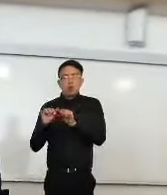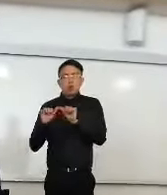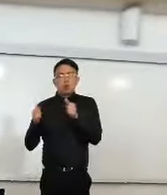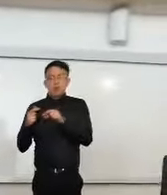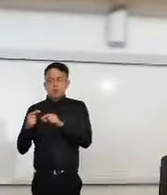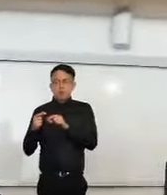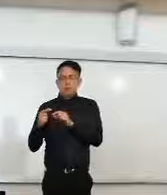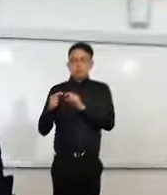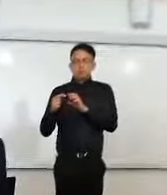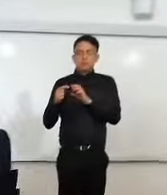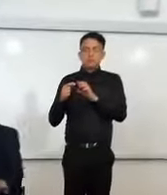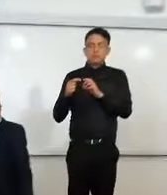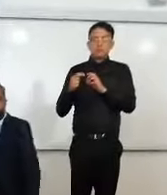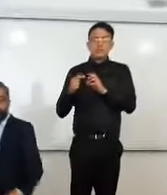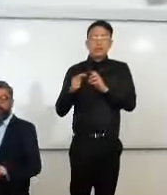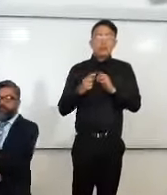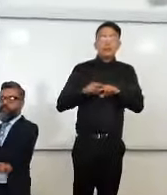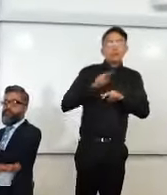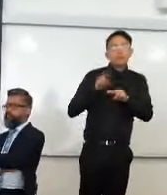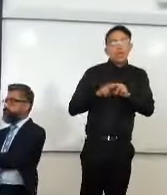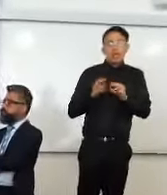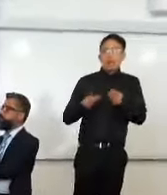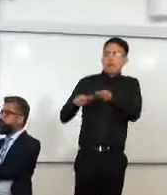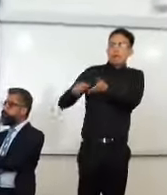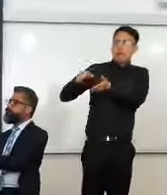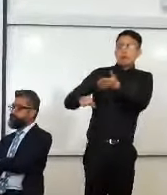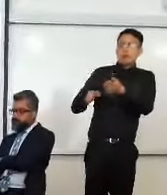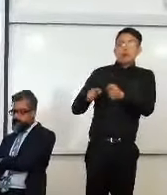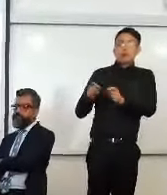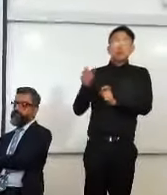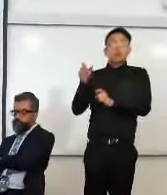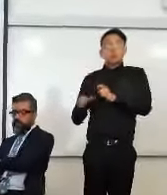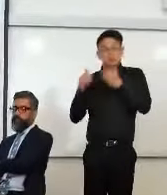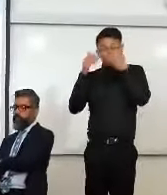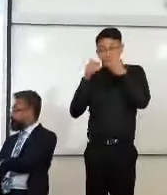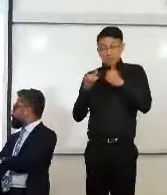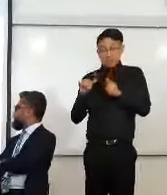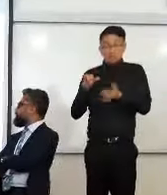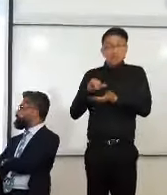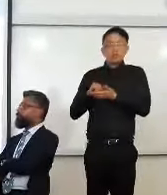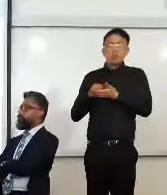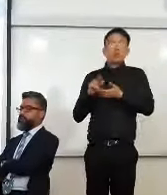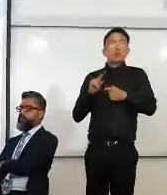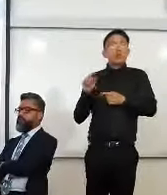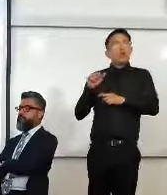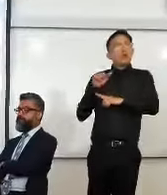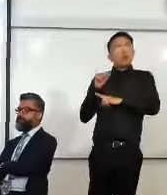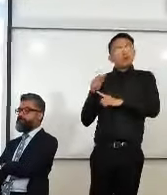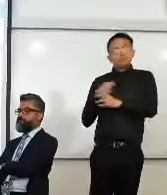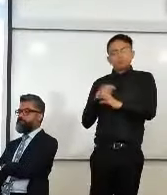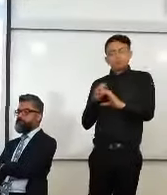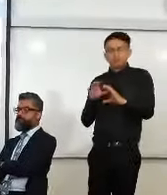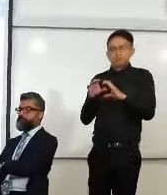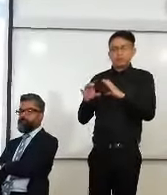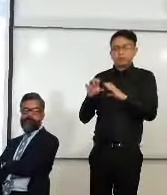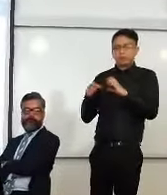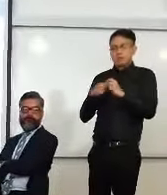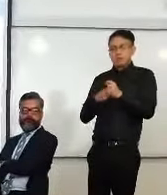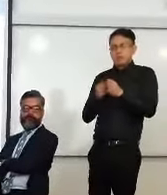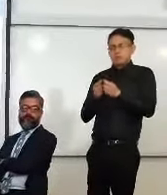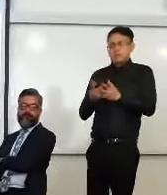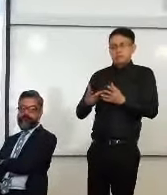de comunicación con los que venimos operando normalmente, sino que se valíen otras formas de comunicación de las personas